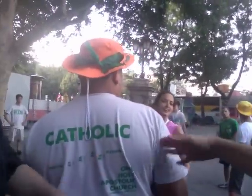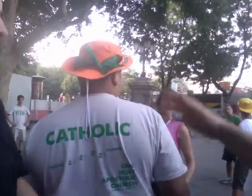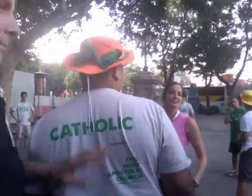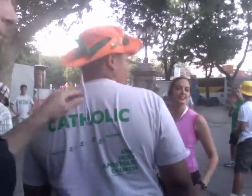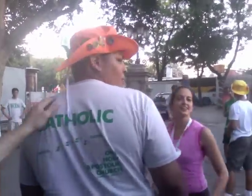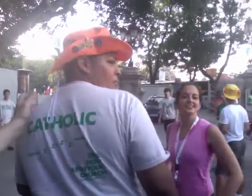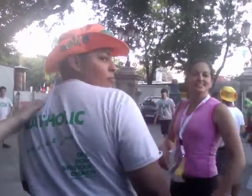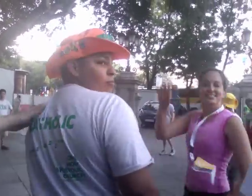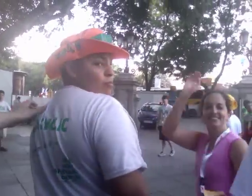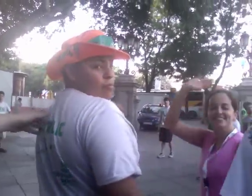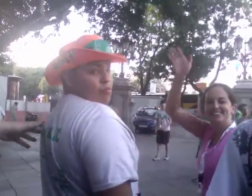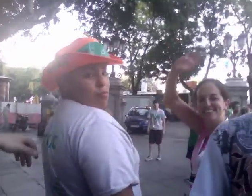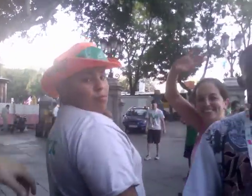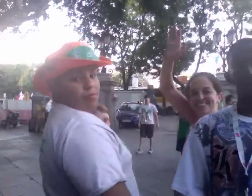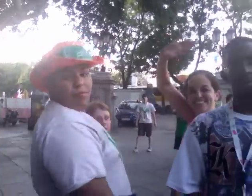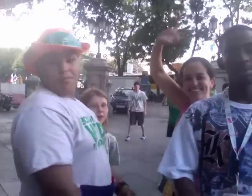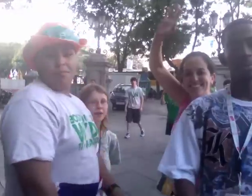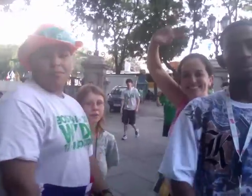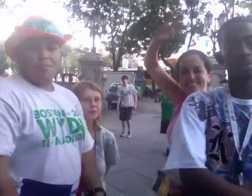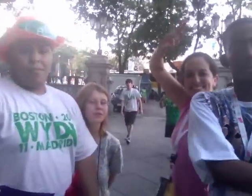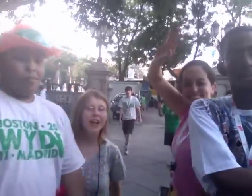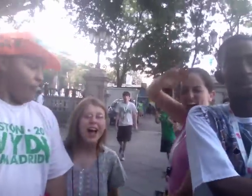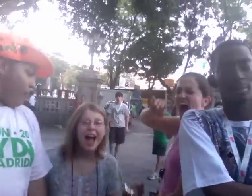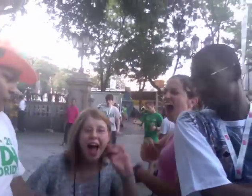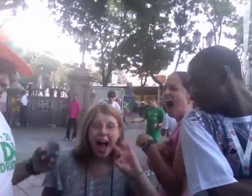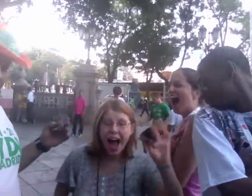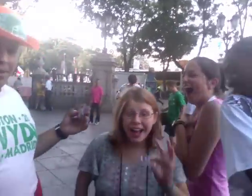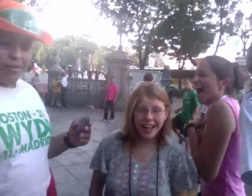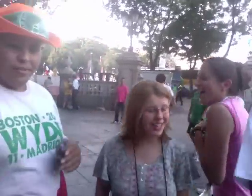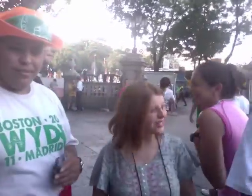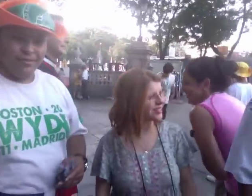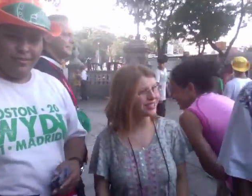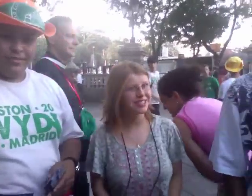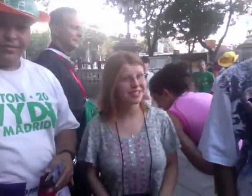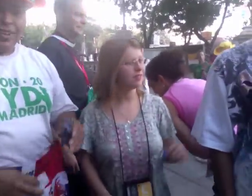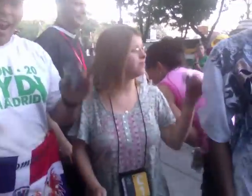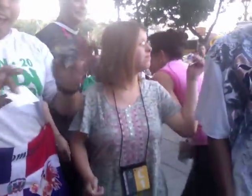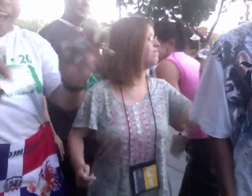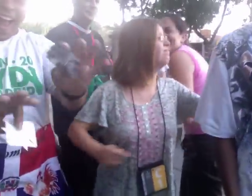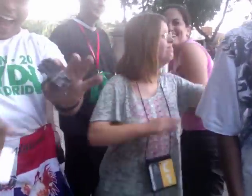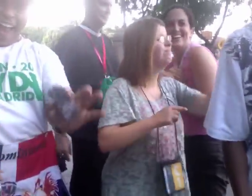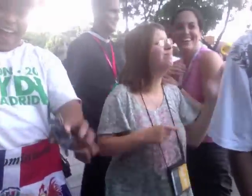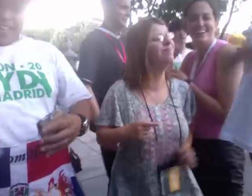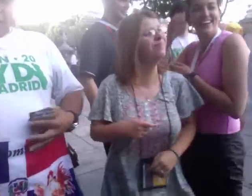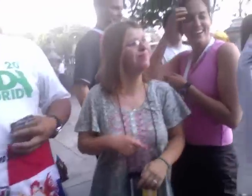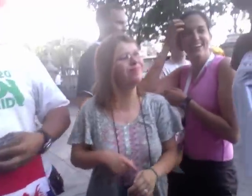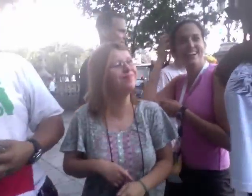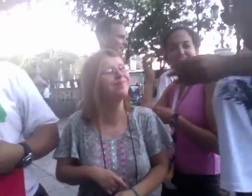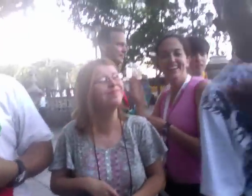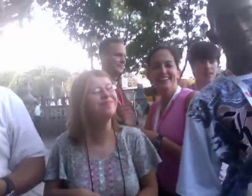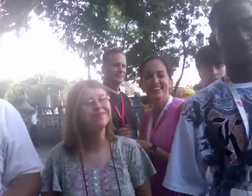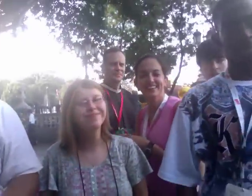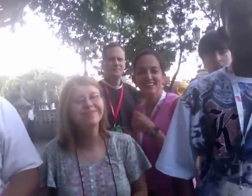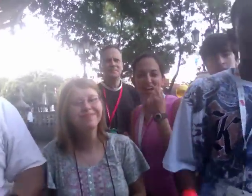Arpe, y es una obra con un carácter potente, ¿no? Empieza con un redoble fuerte de tambor y